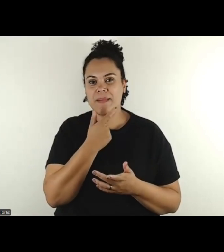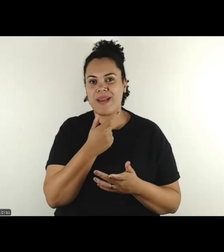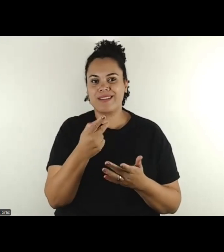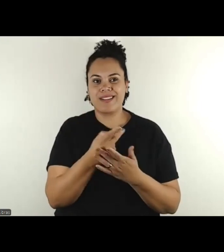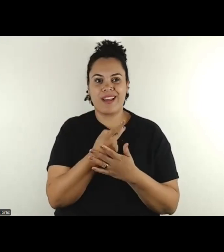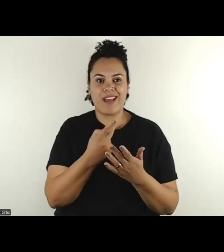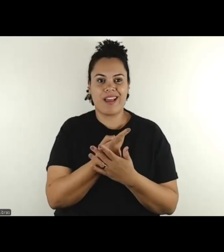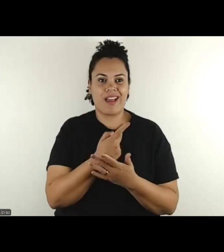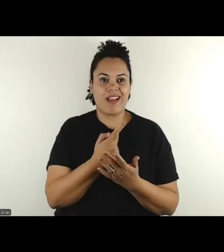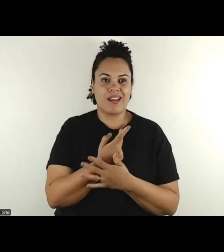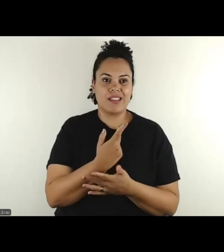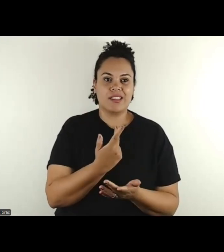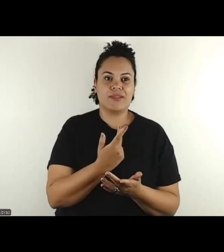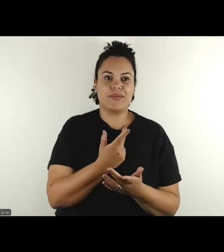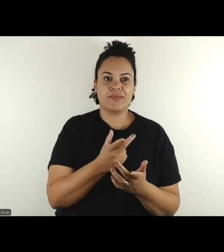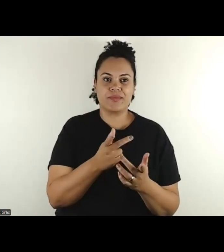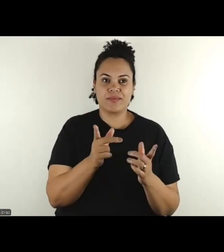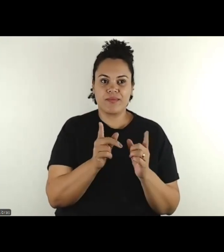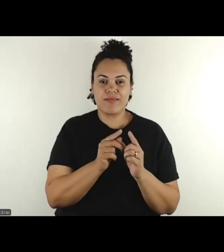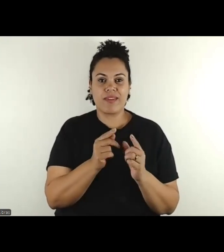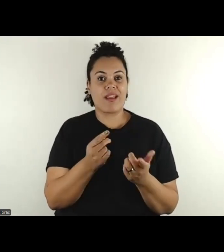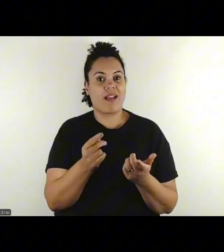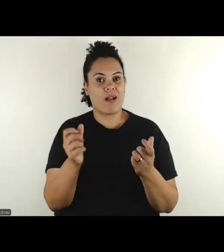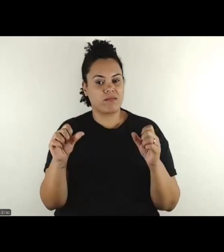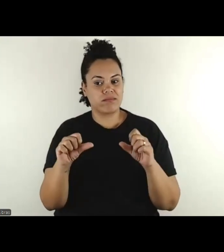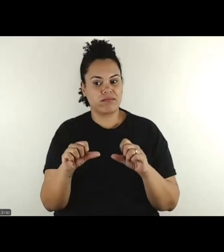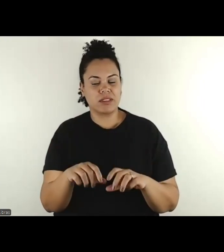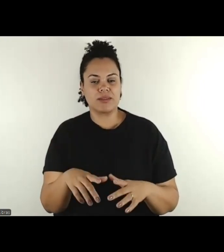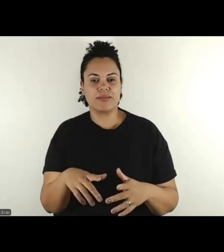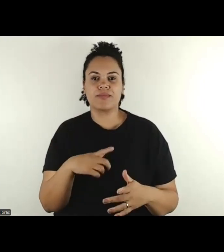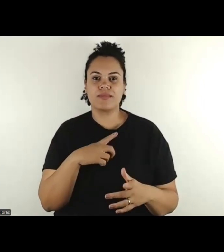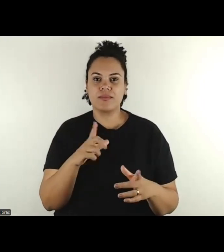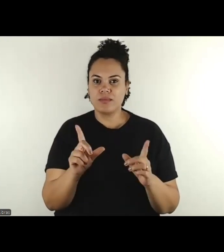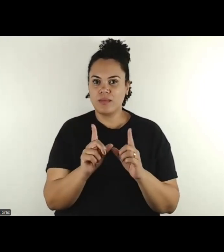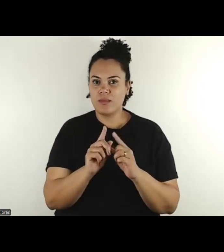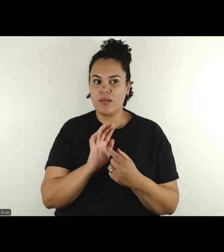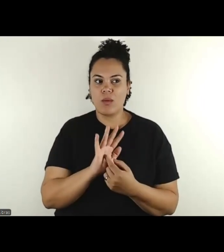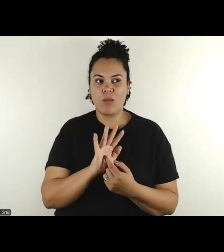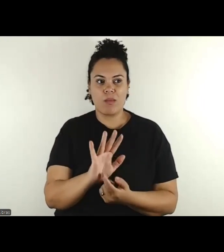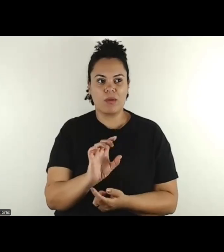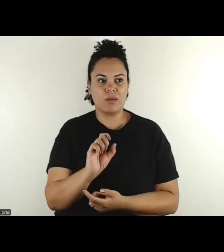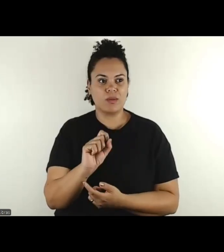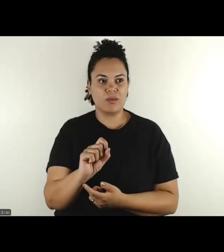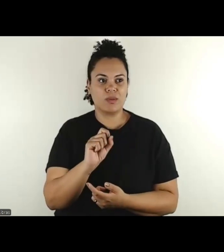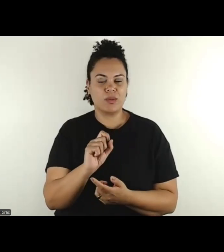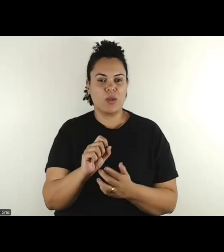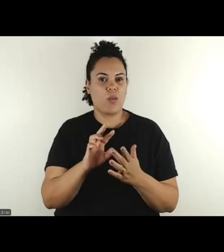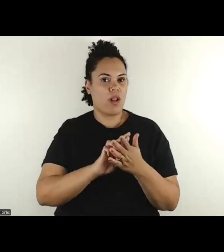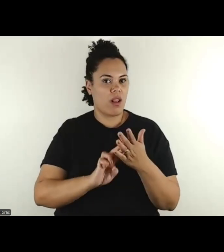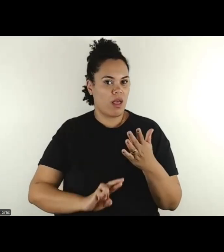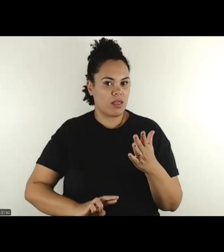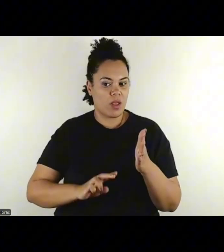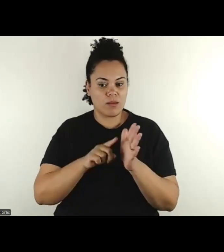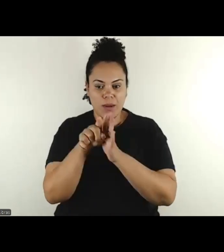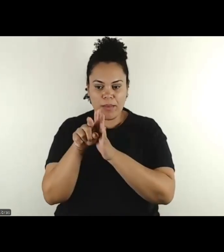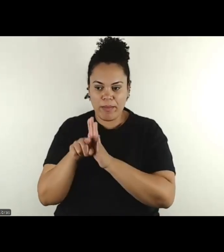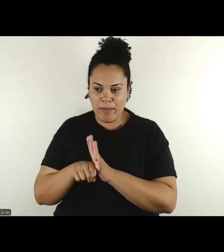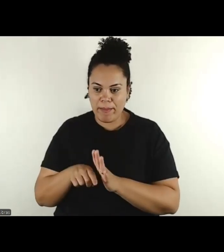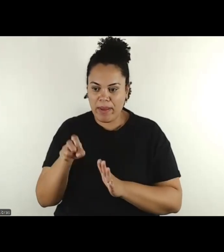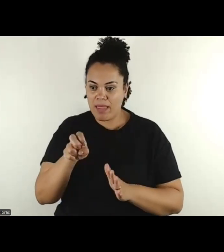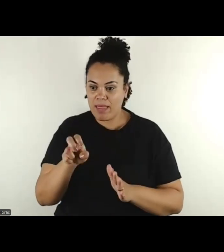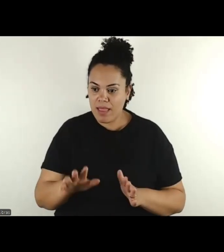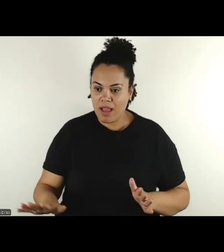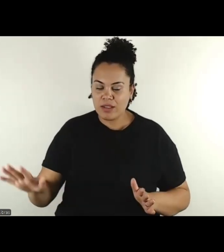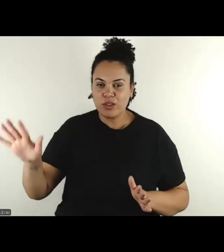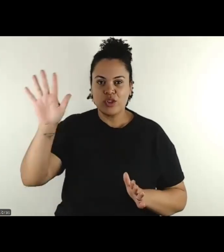Exatamente, Cristina. É total precariedade. Essa é uma síntese que aparece nesse relatório de inspeção nacional das comunidades